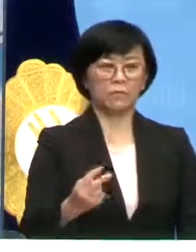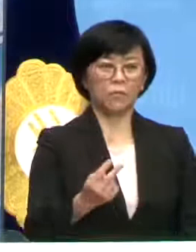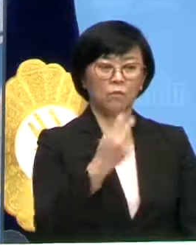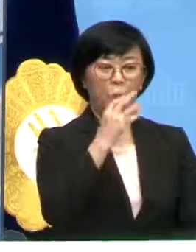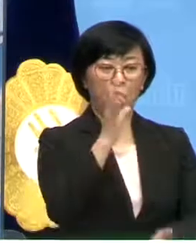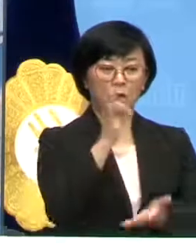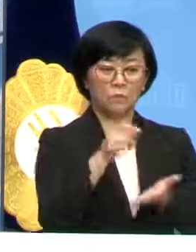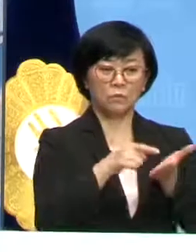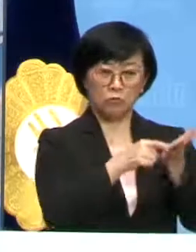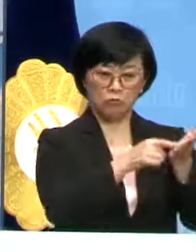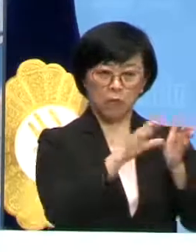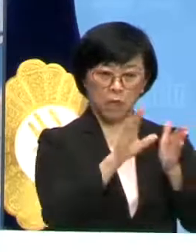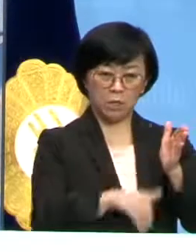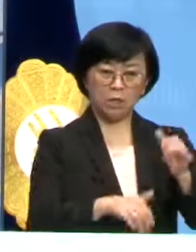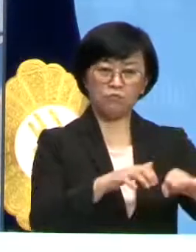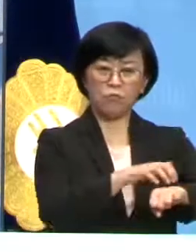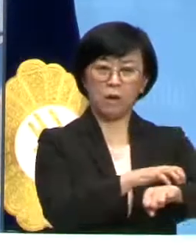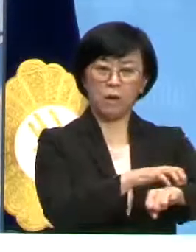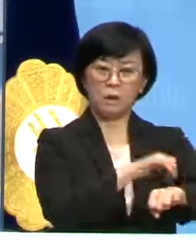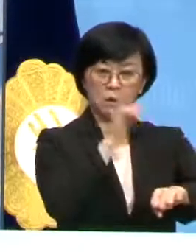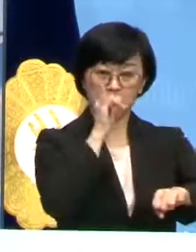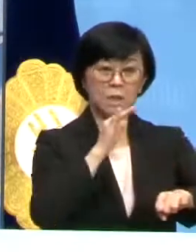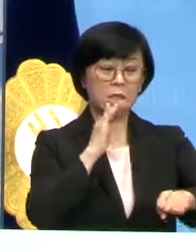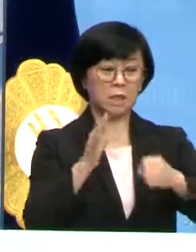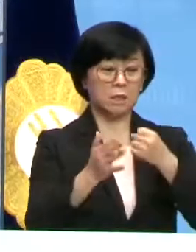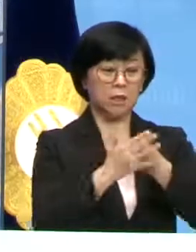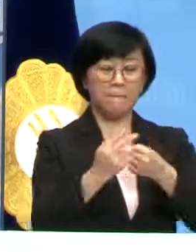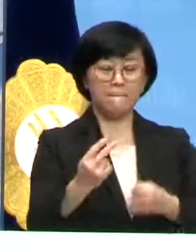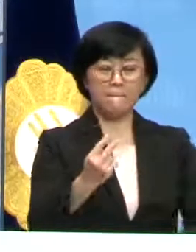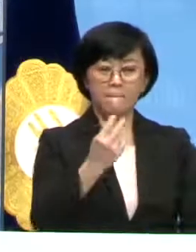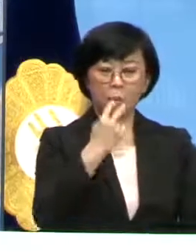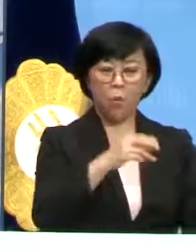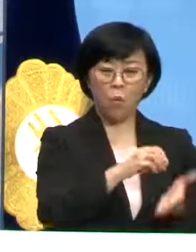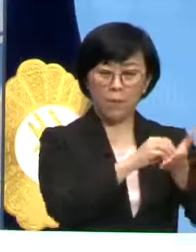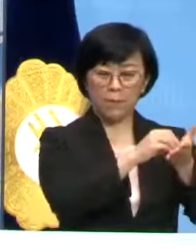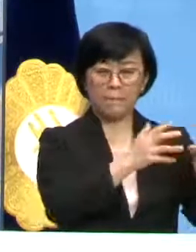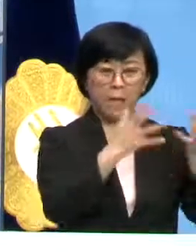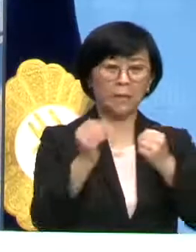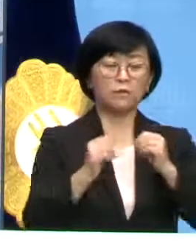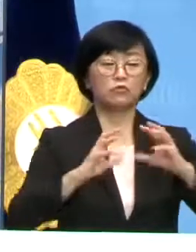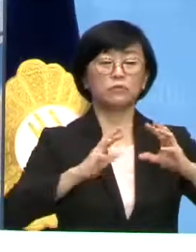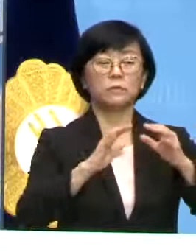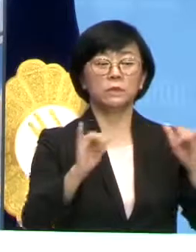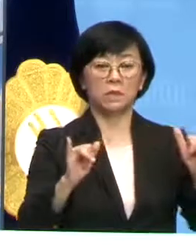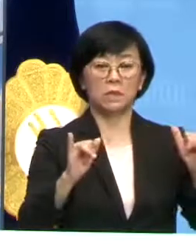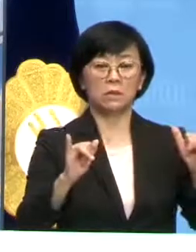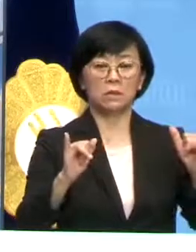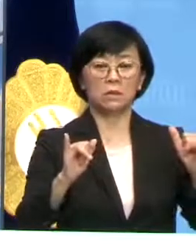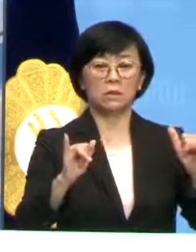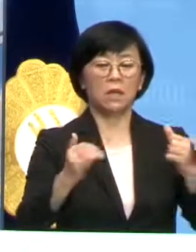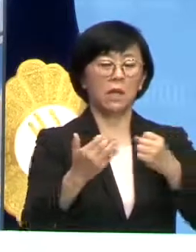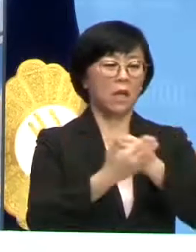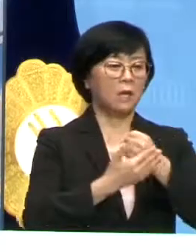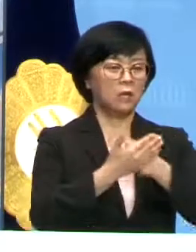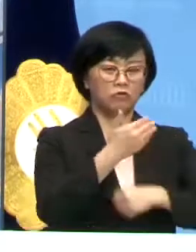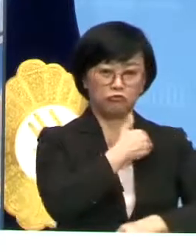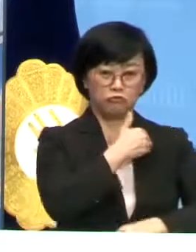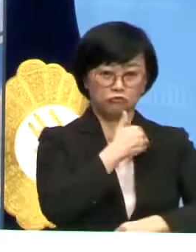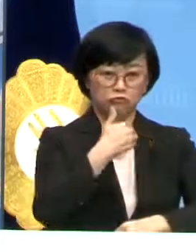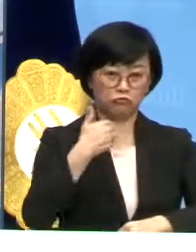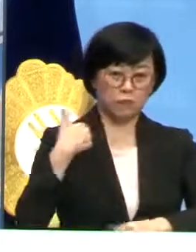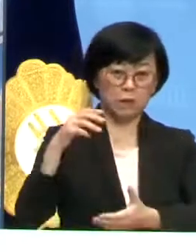보험금청구 가정의 불편함 때문에 실손보험에 가입한 않은 국민들이 그 혜택을 충분히